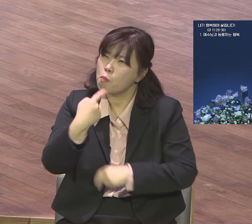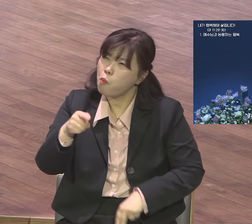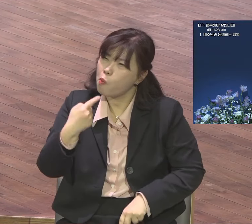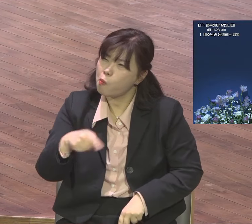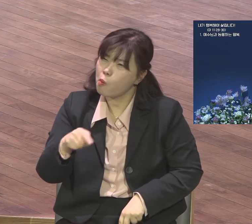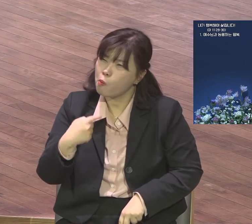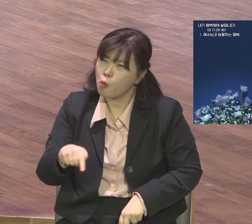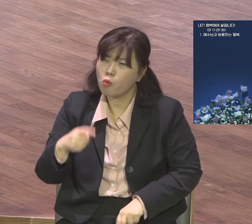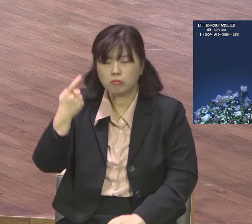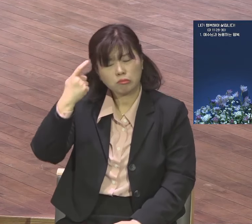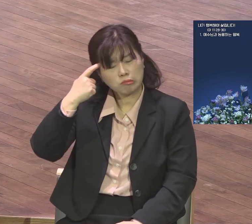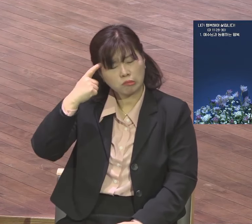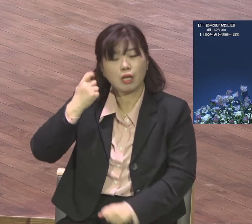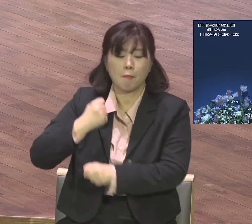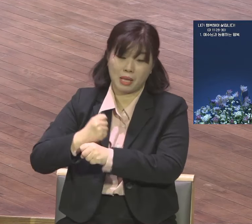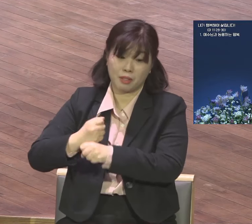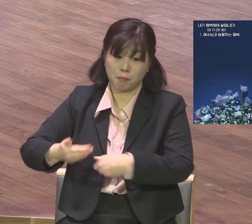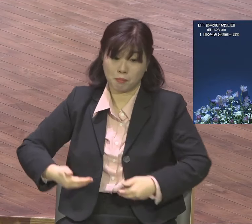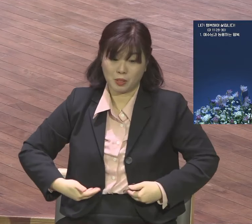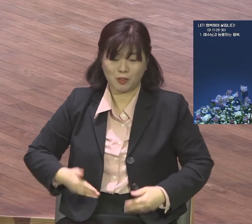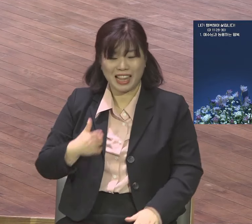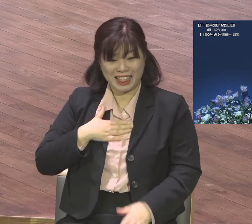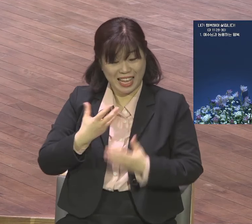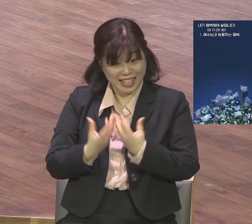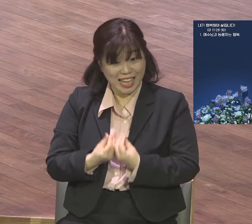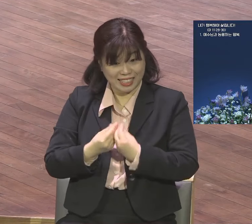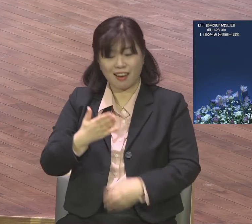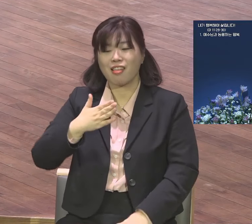저는 대화 기도를 많이 합니다.